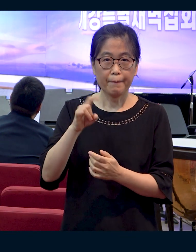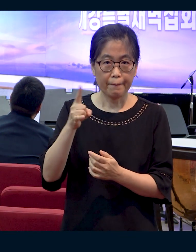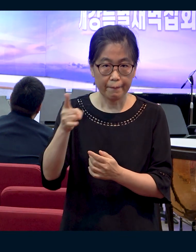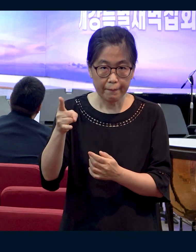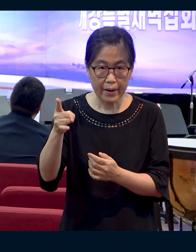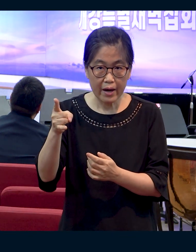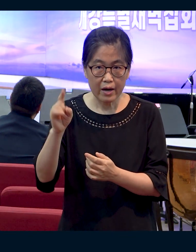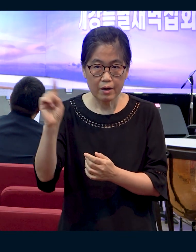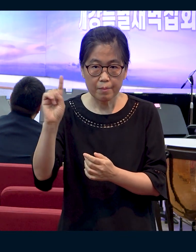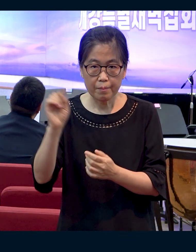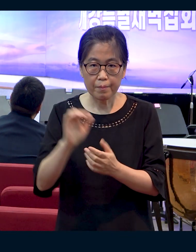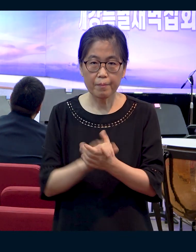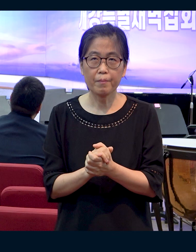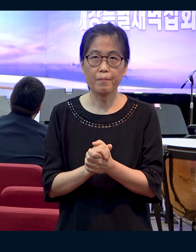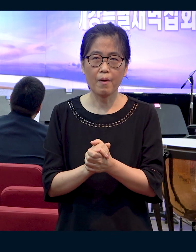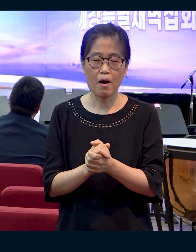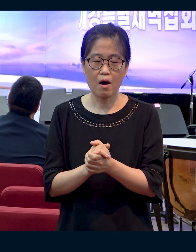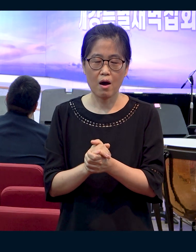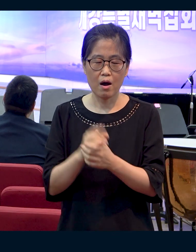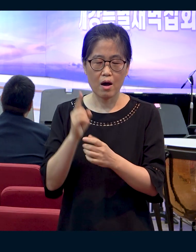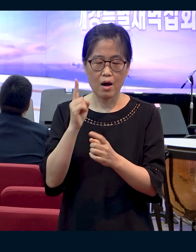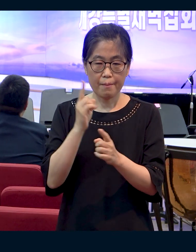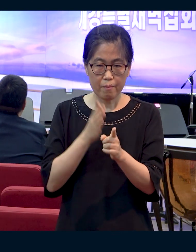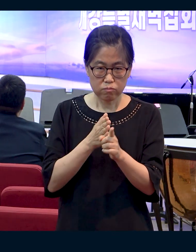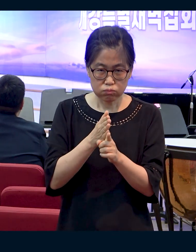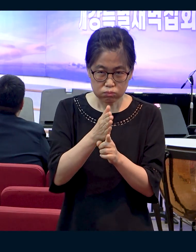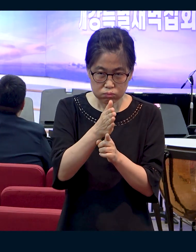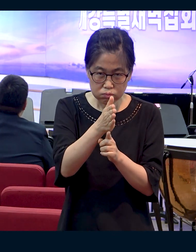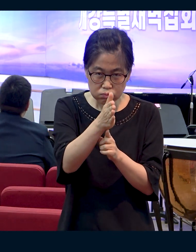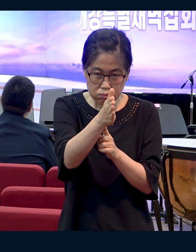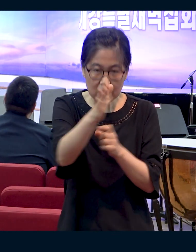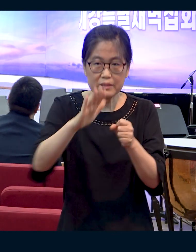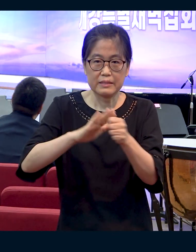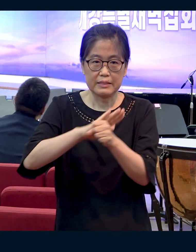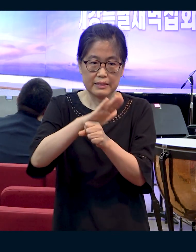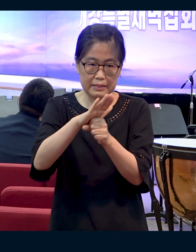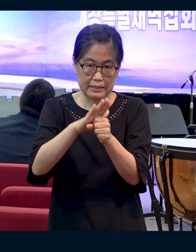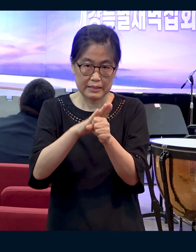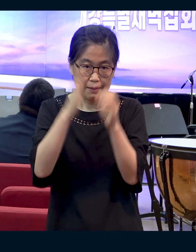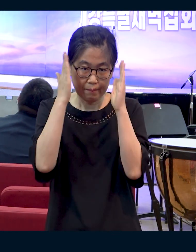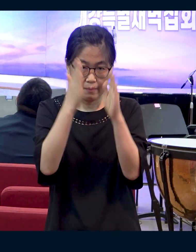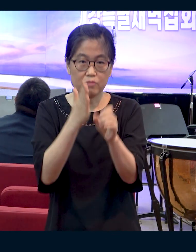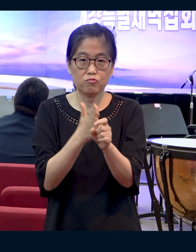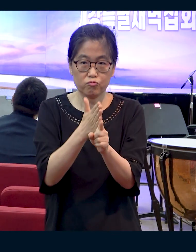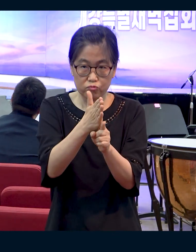예, 공동체 이루다 보면요, 규칙이 필요하죠.